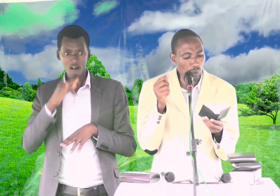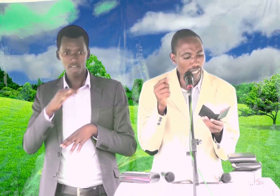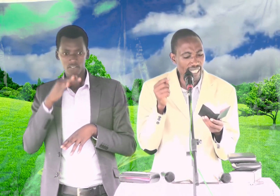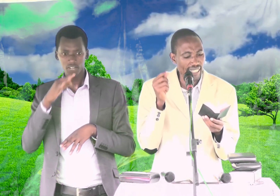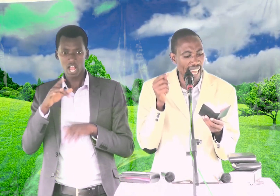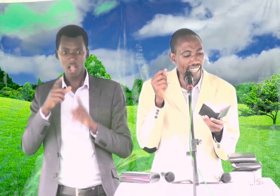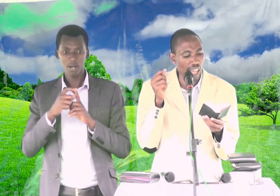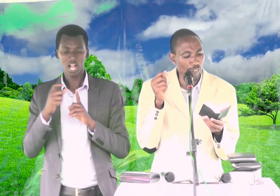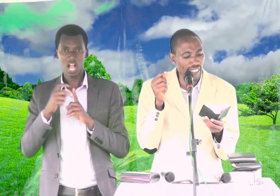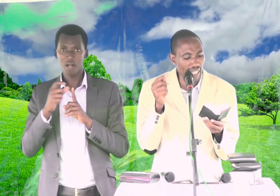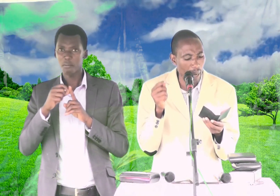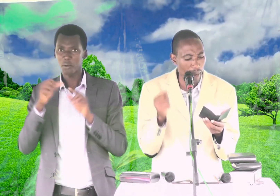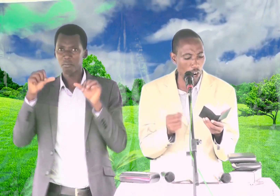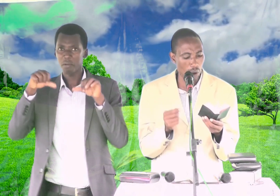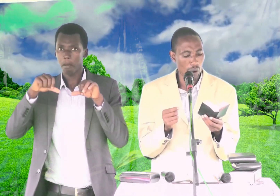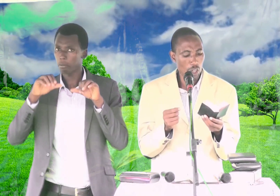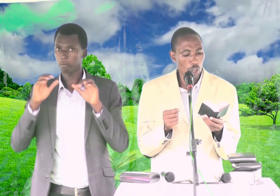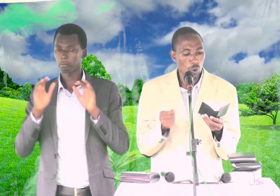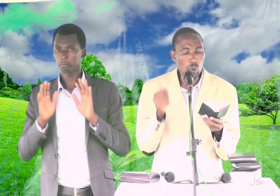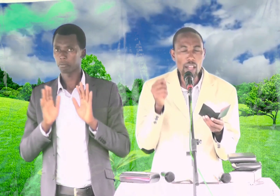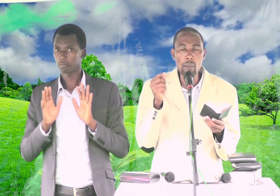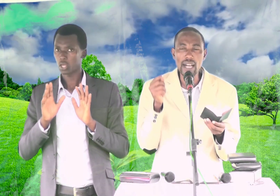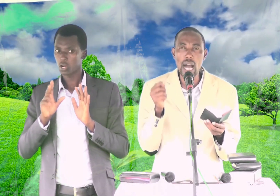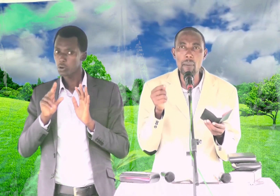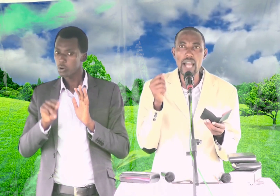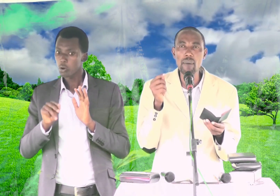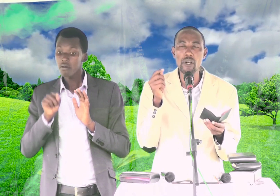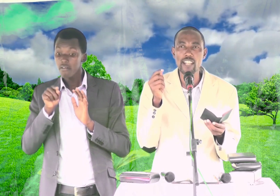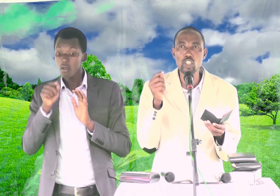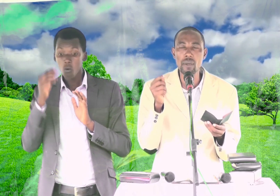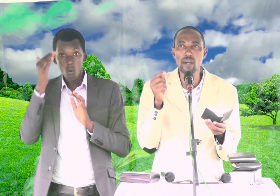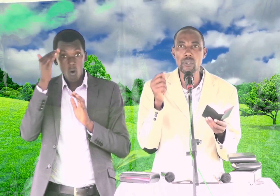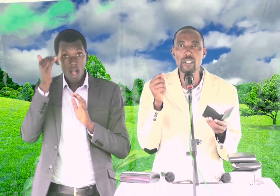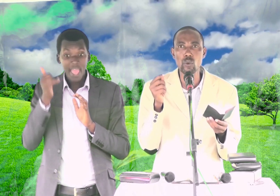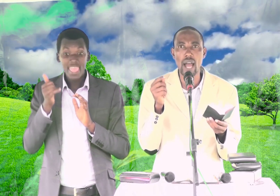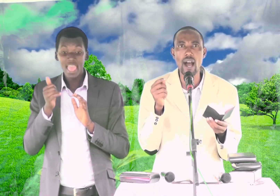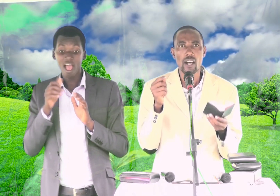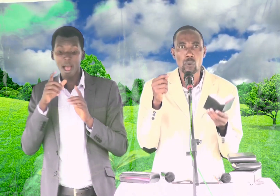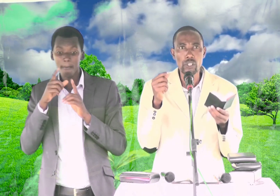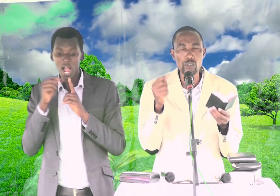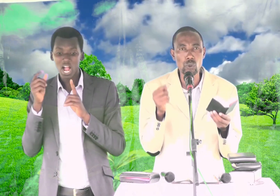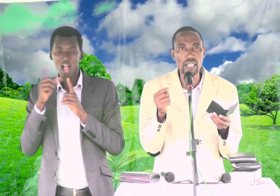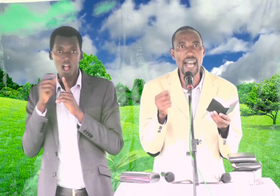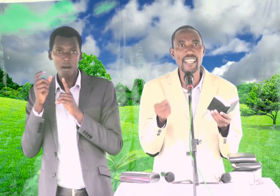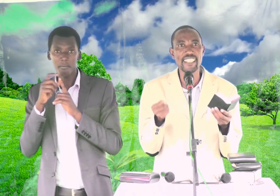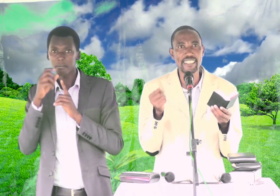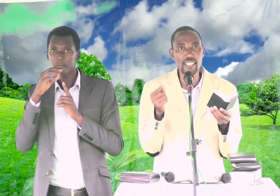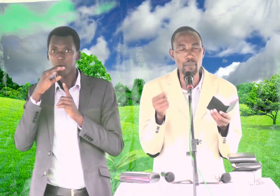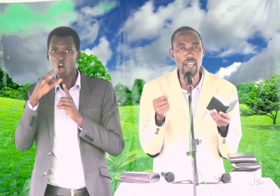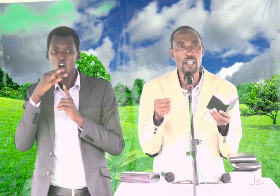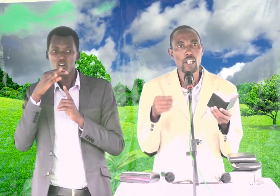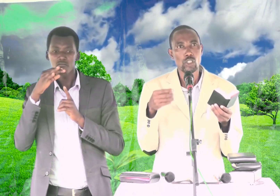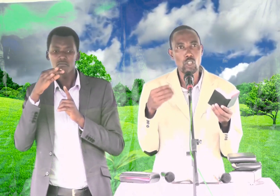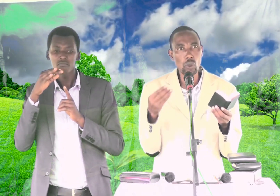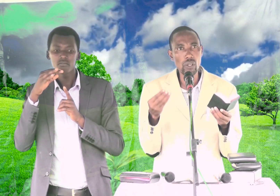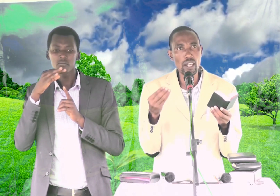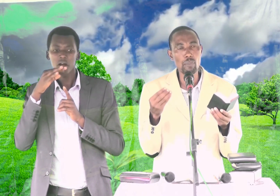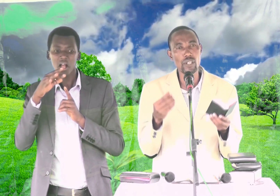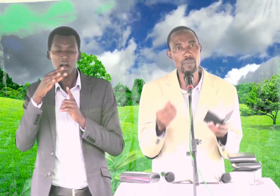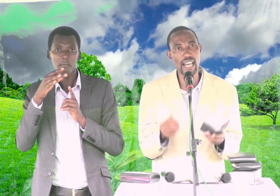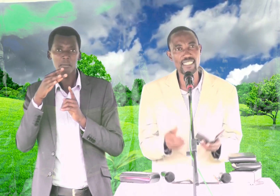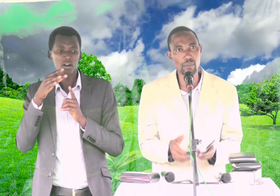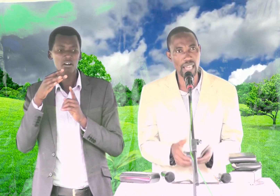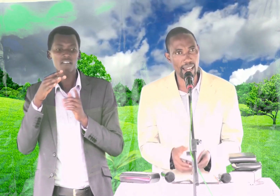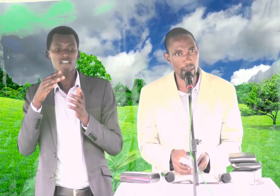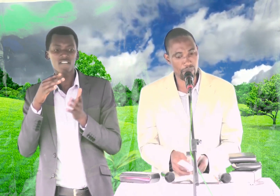ngwivundereza amagambo adakwiriye kandi adafite akamaro kuko ayo magambo ntabwo yashobora guhinduka ikime cyo